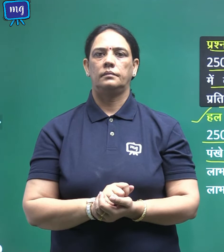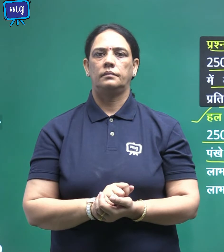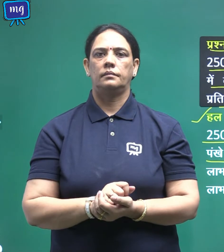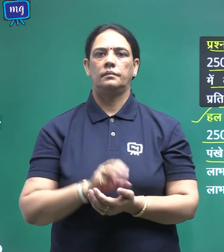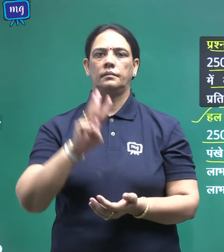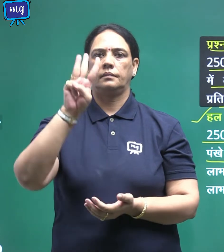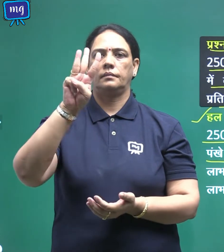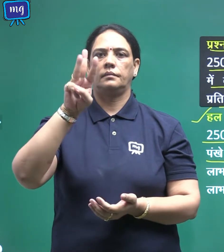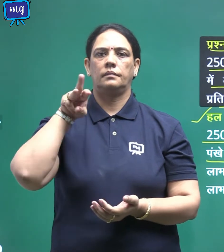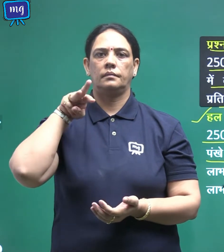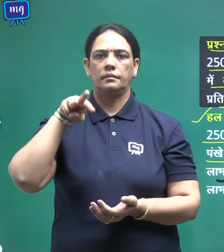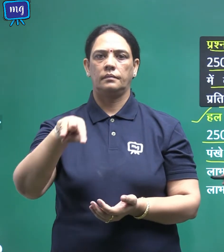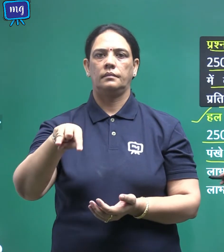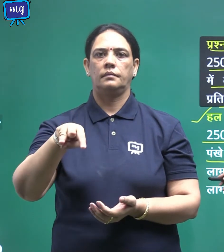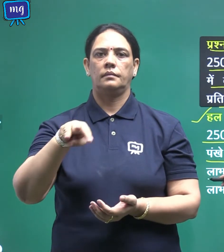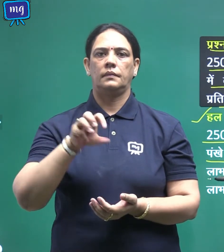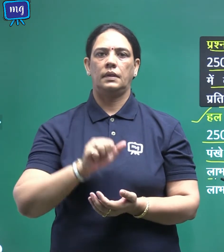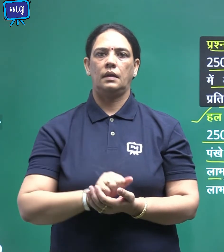3000 रुपये,